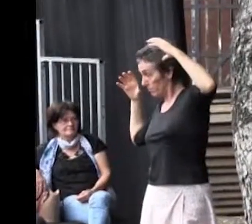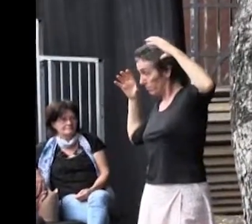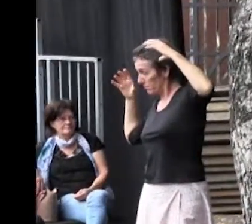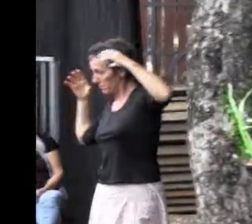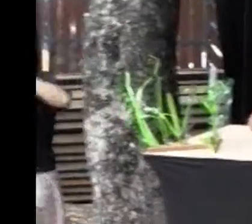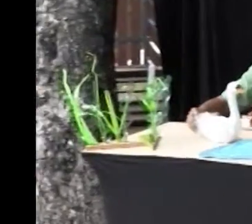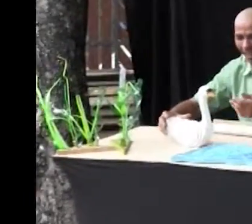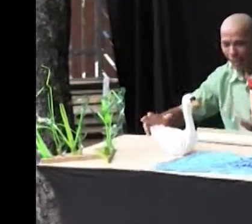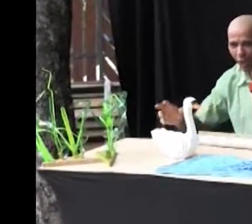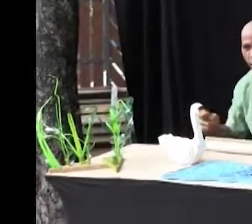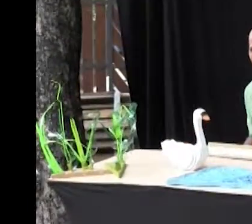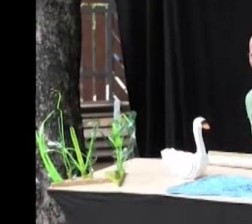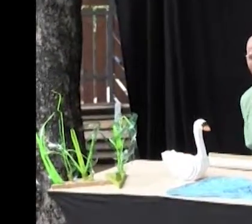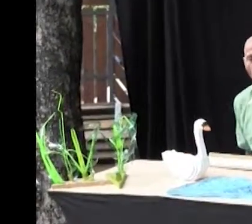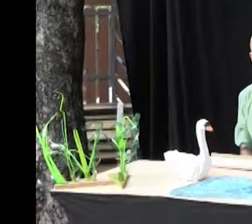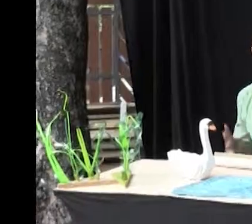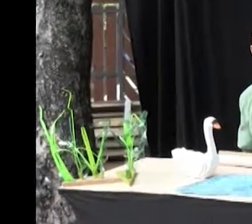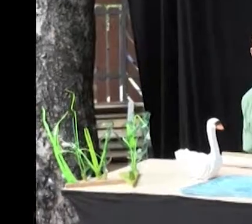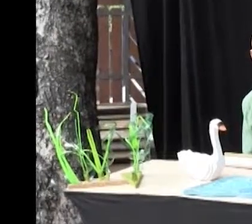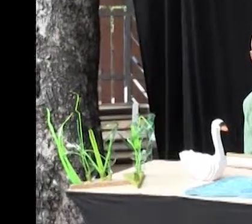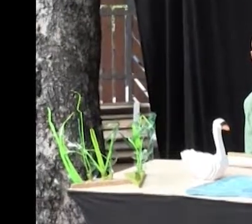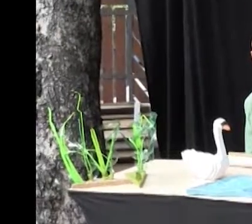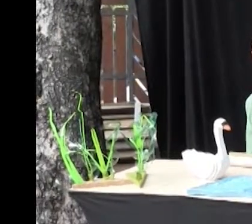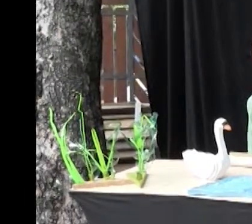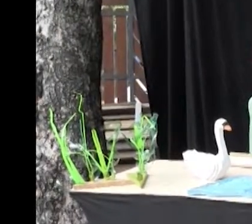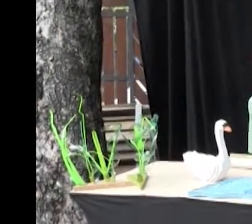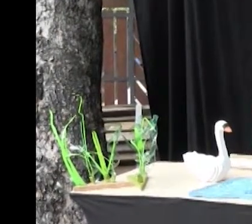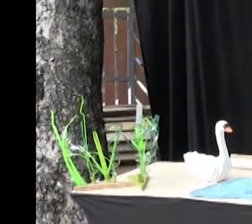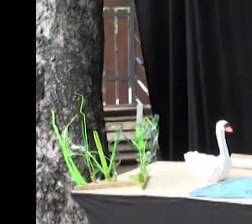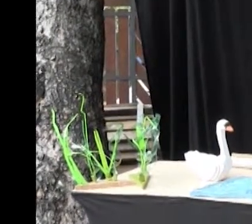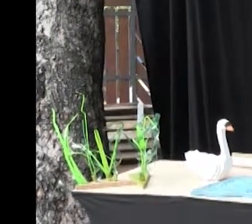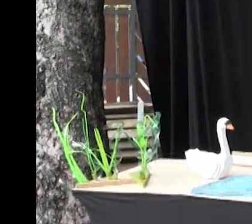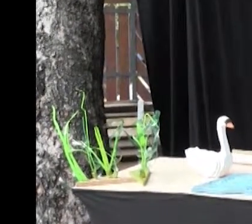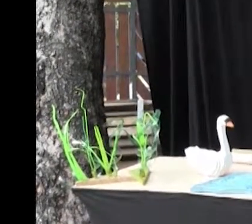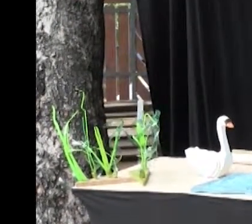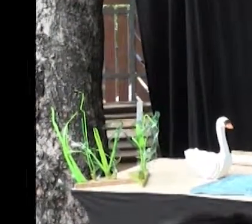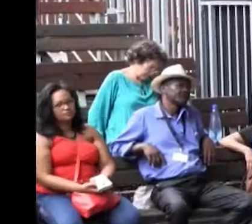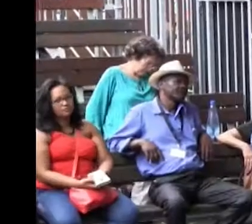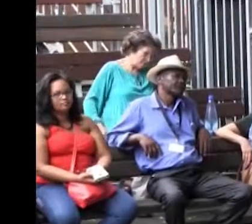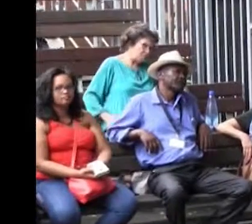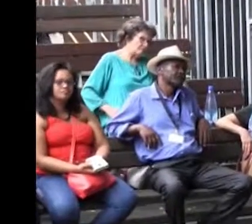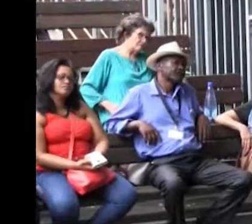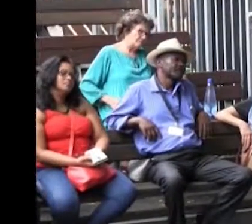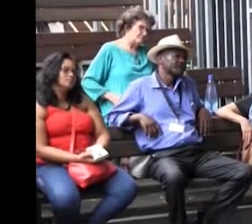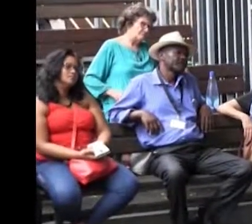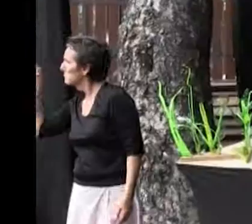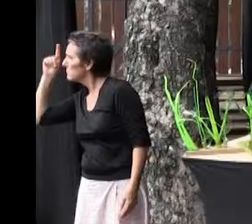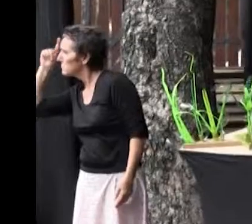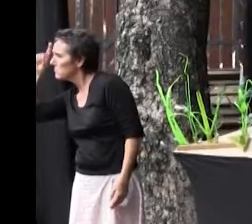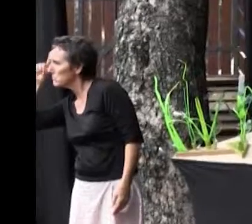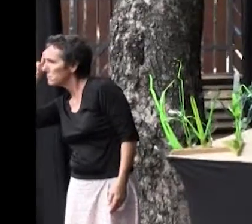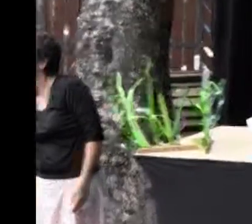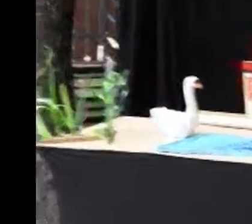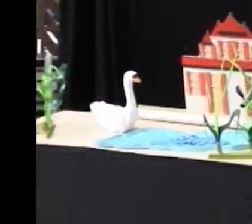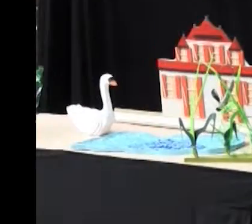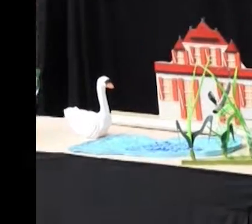nié. Et il a dit, je suis sorti de moi un chat, mis ça à mort. À faire, où